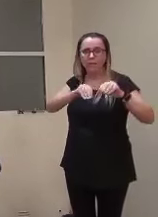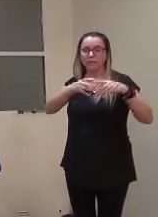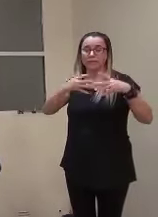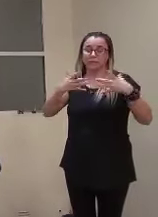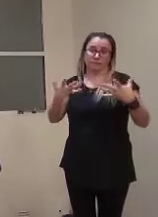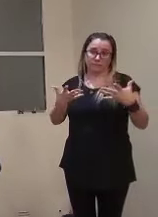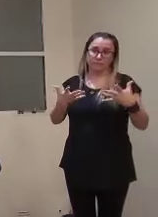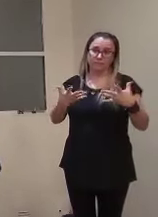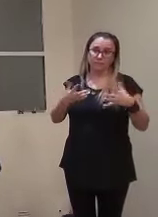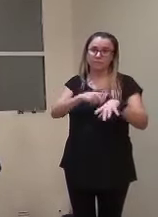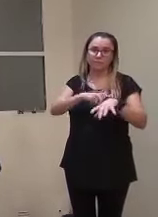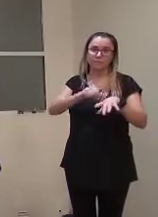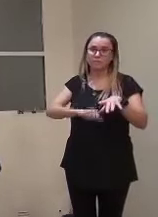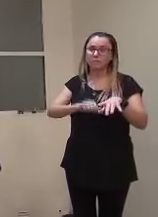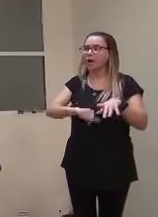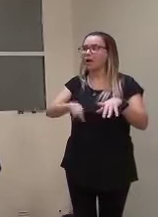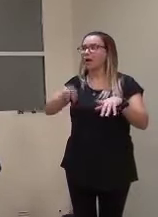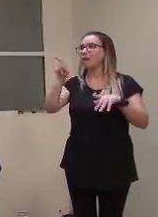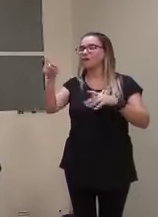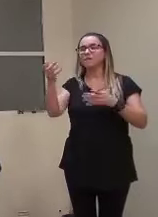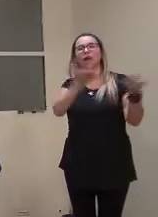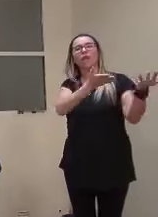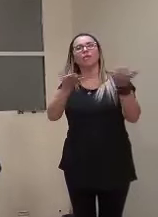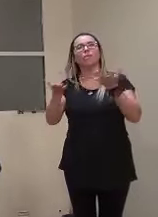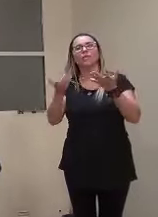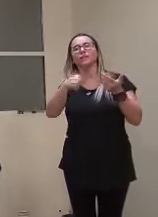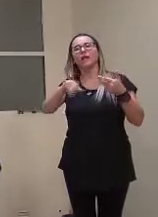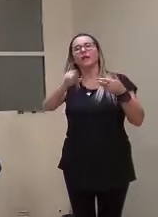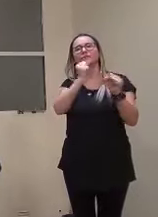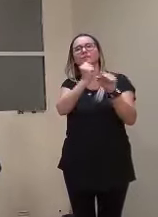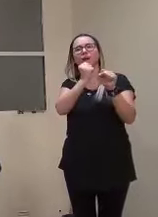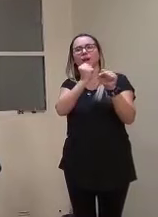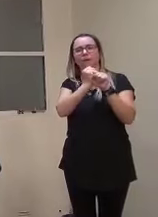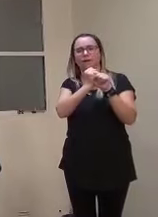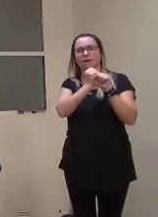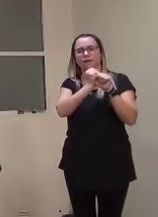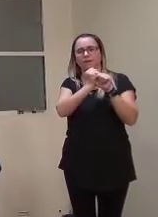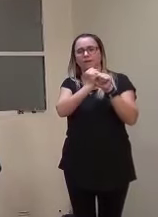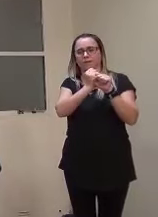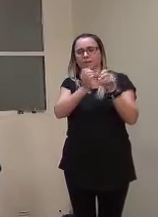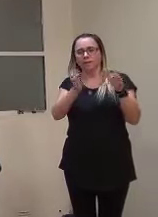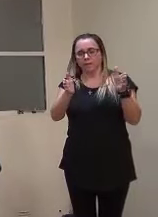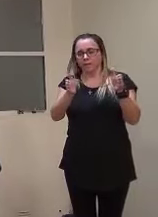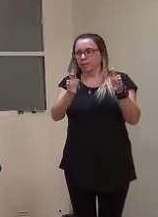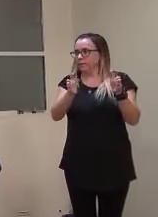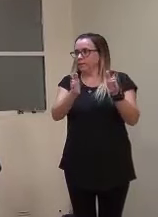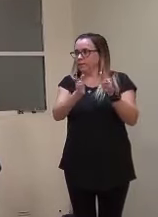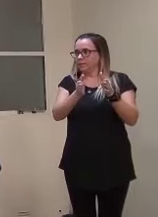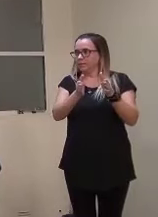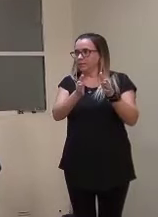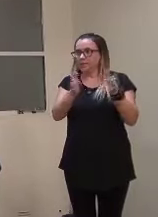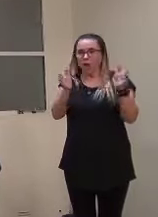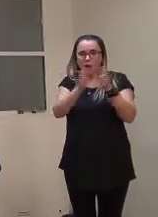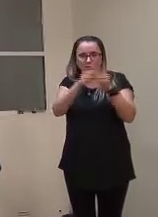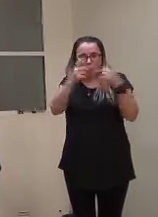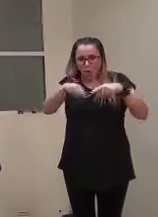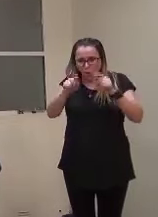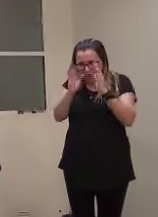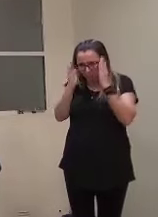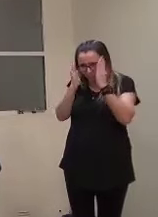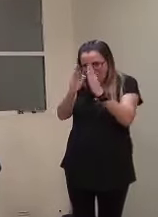nuestra invitación quieres a trabajar con lo micro